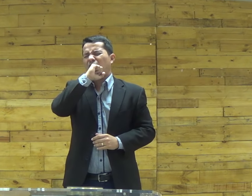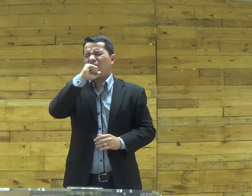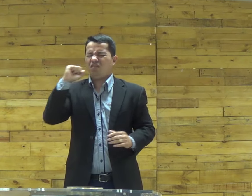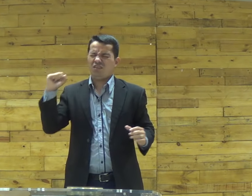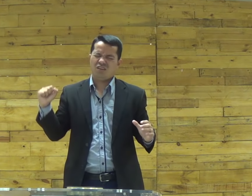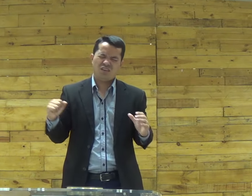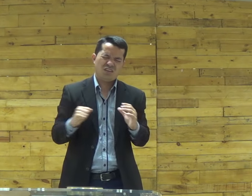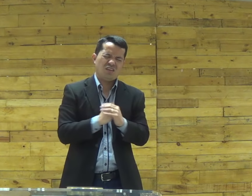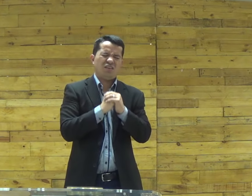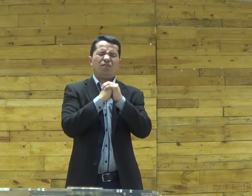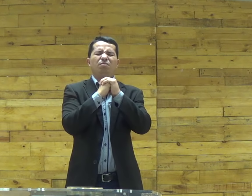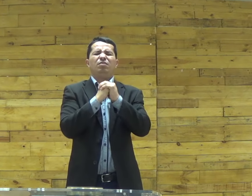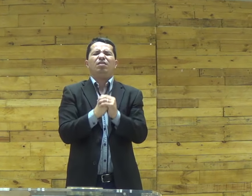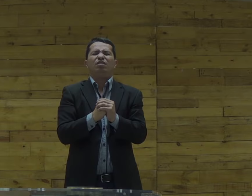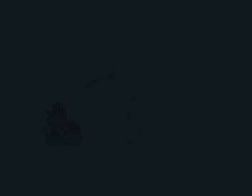Pai. Amém.